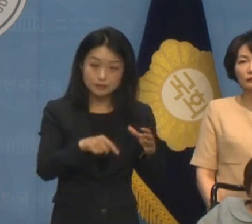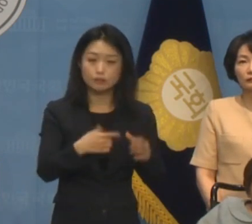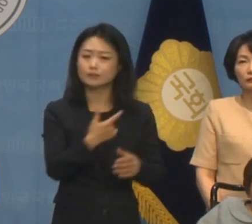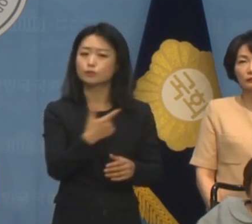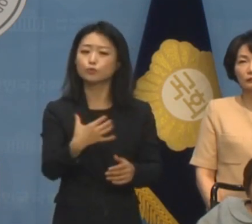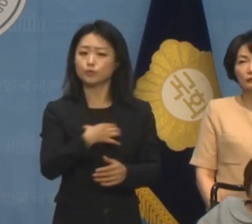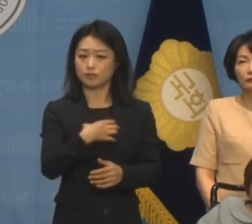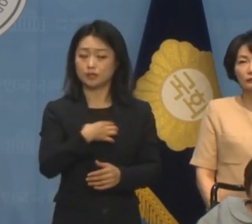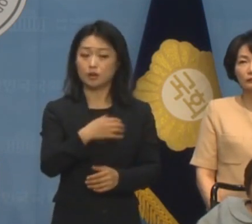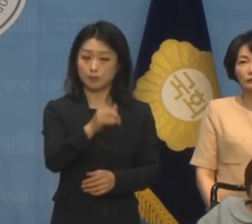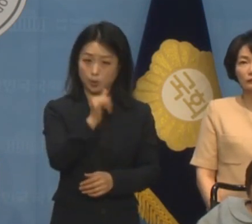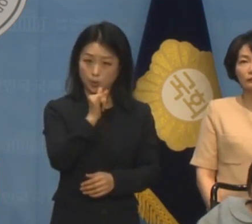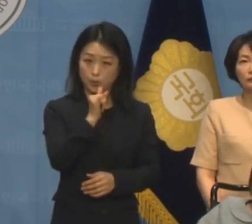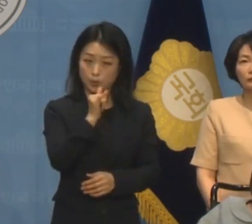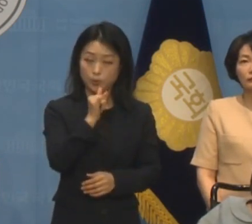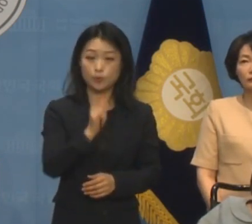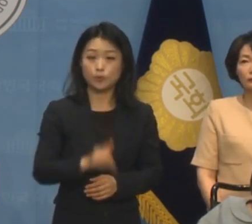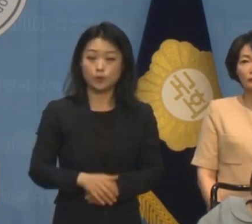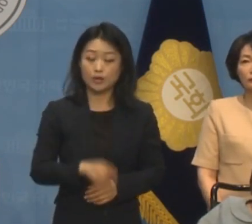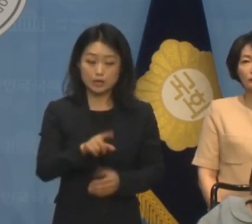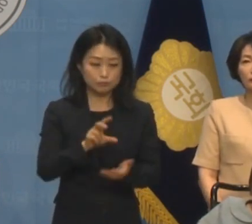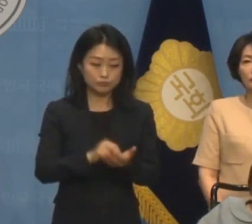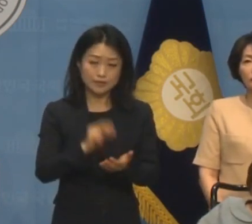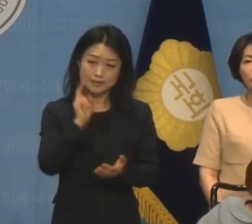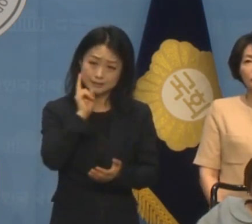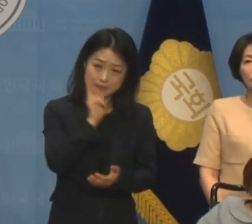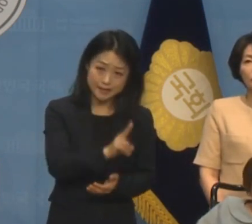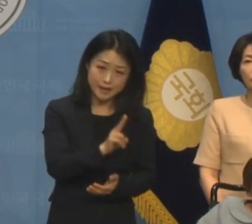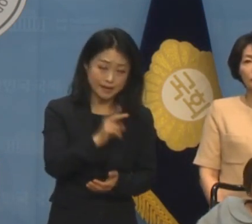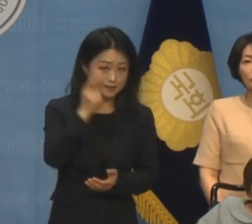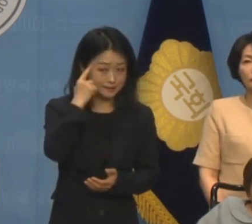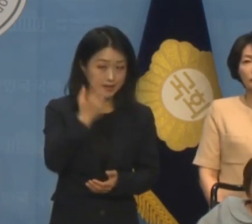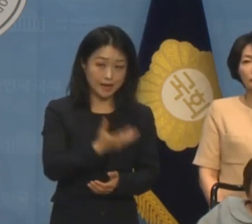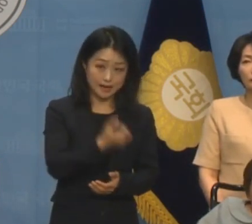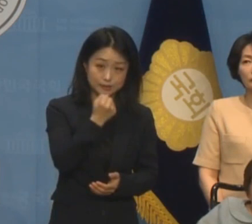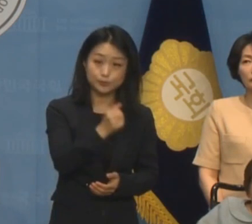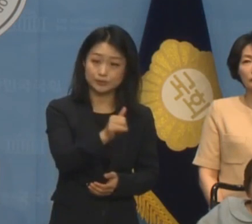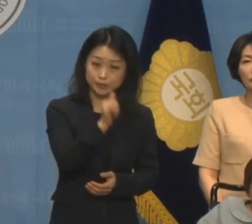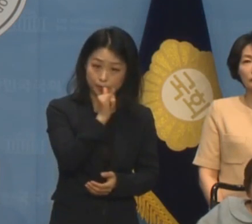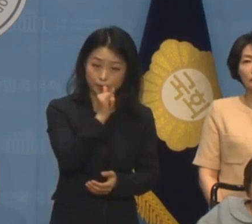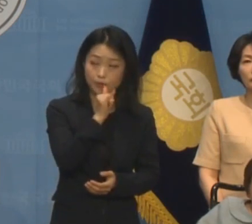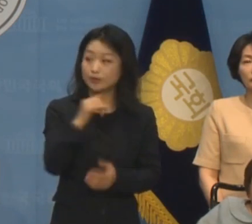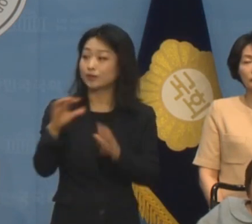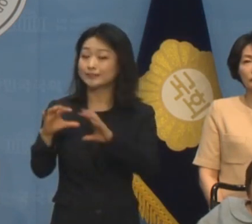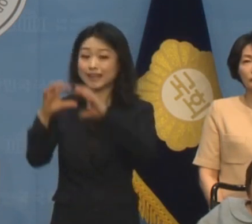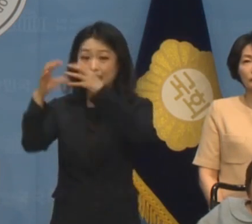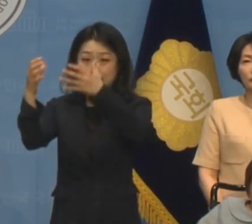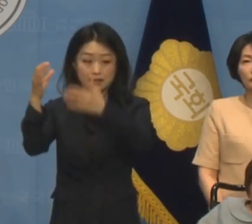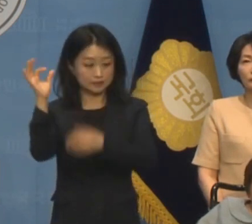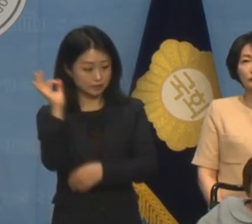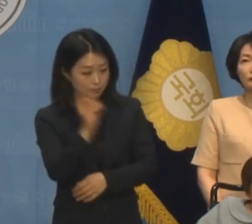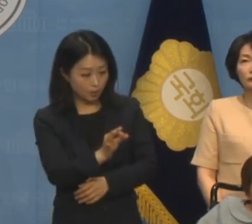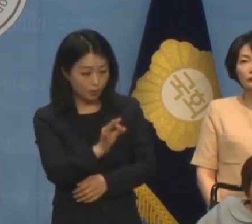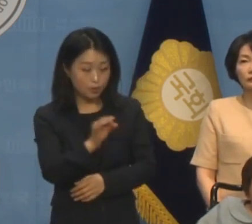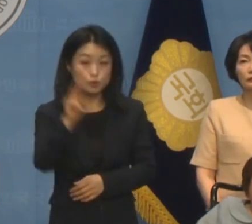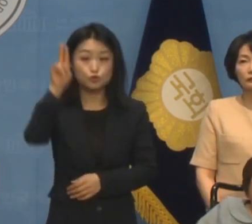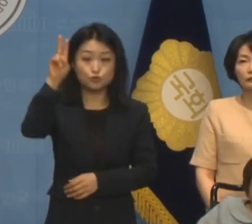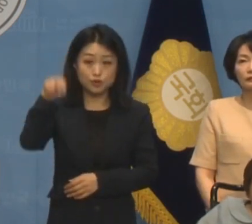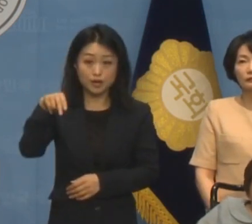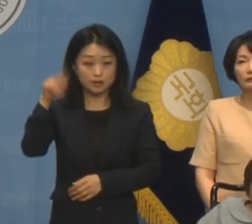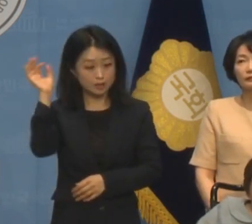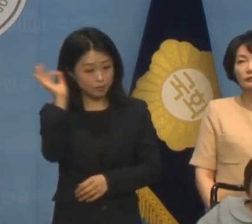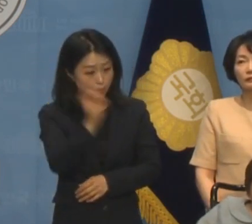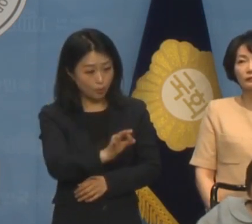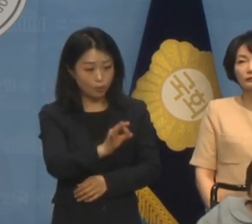우려하고 이 문제의 심각성을 가지고 있는 것이 아니라 세계에서